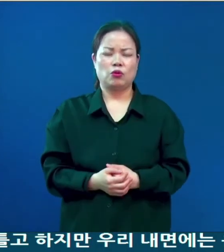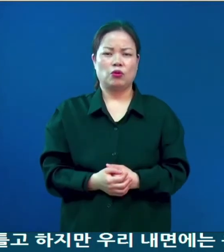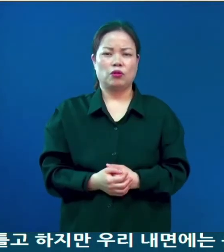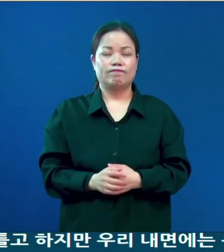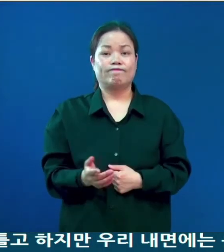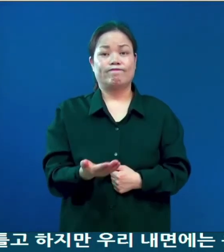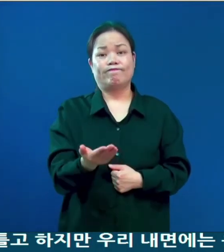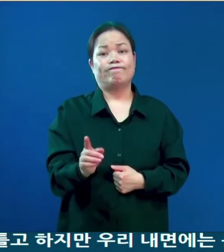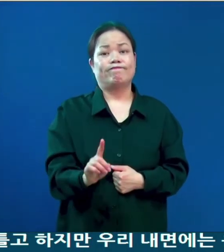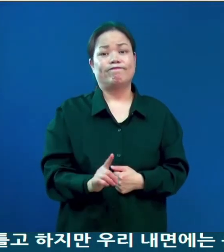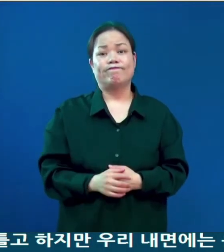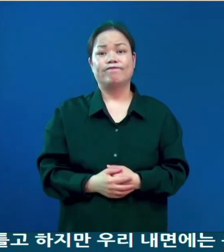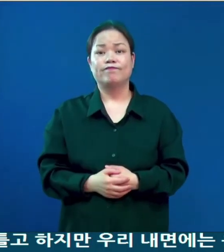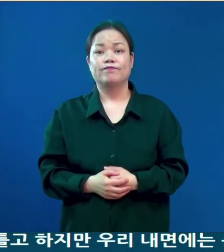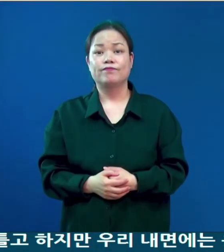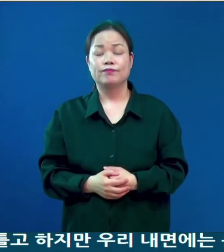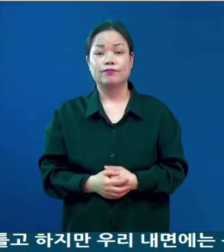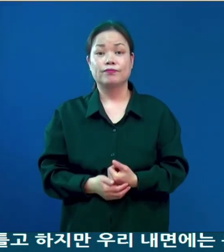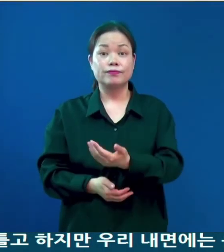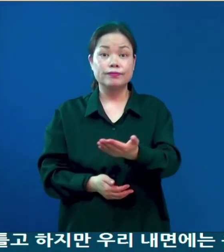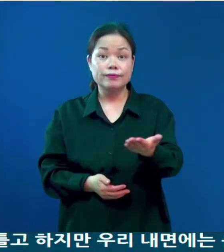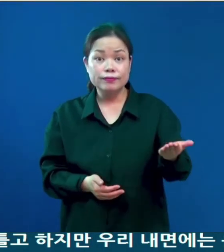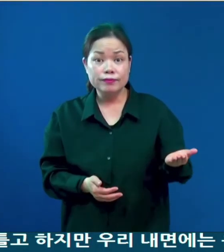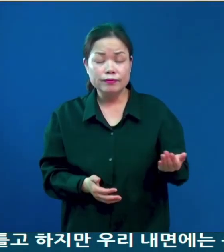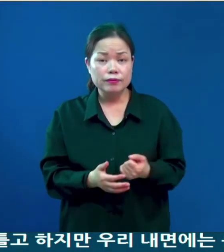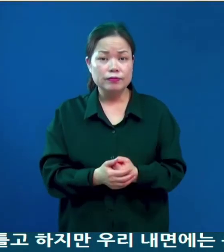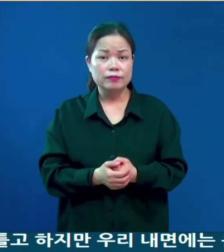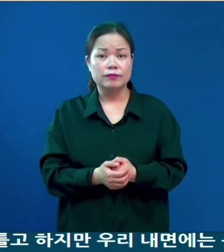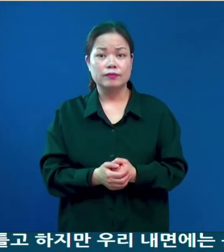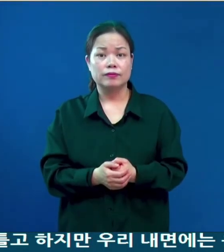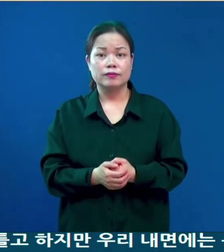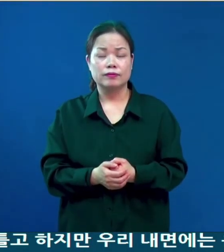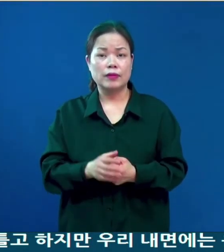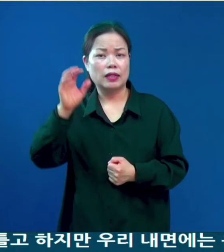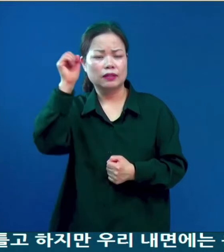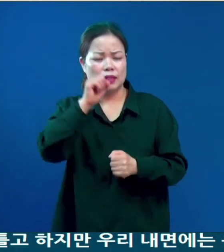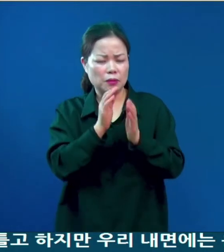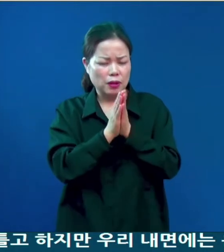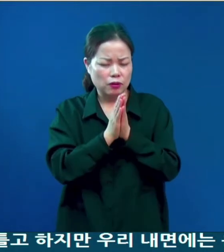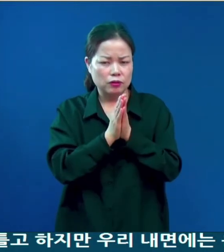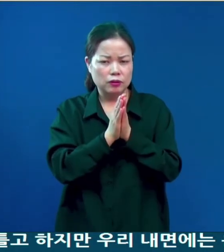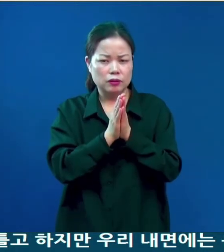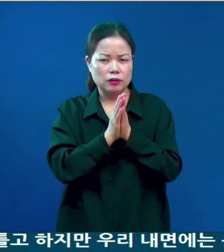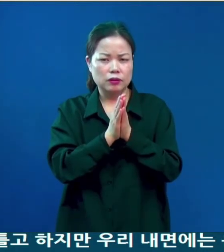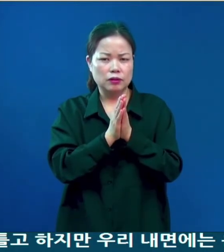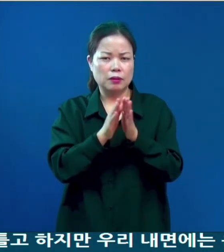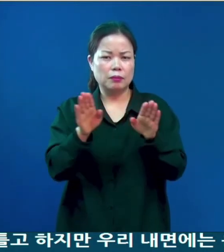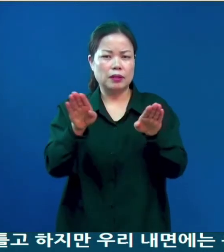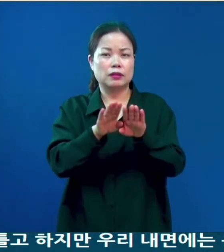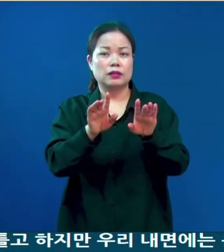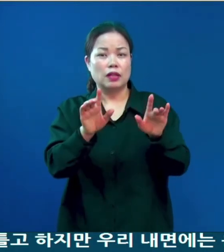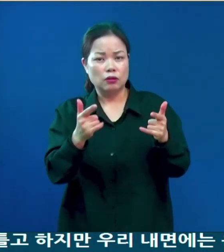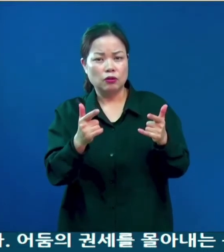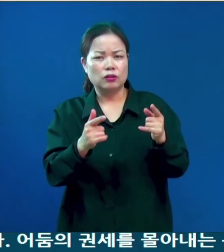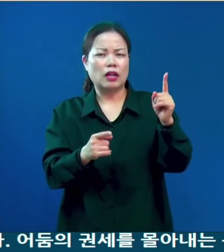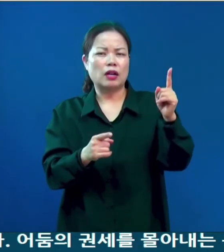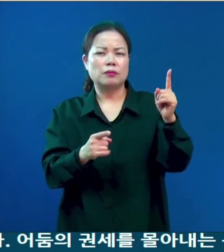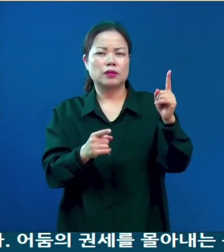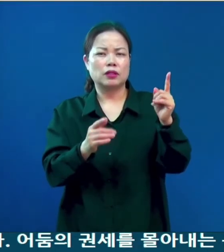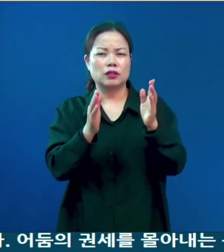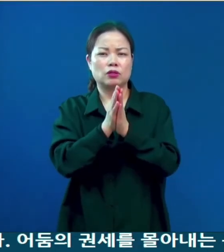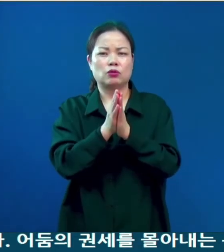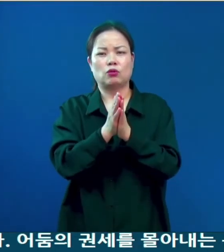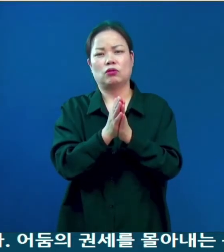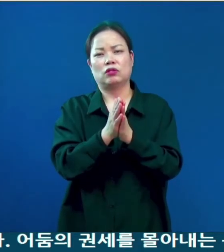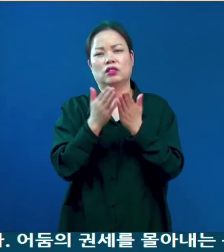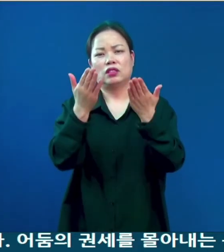여러분 어떻습니까? 여러분 우리가 새벽 기도를 안 빠지고 나와도요, 단 한 번도 기도를 안 할 수가